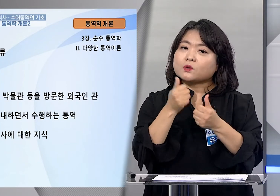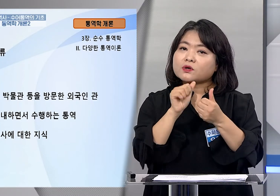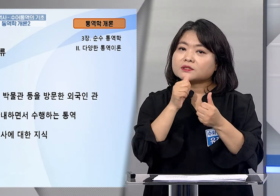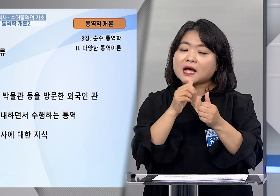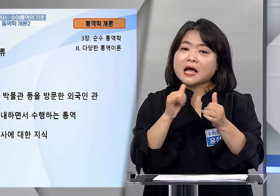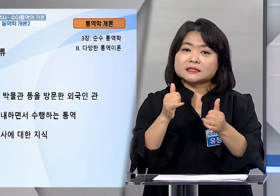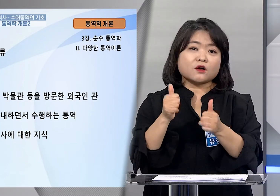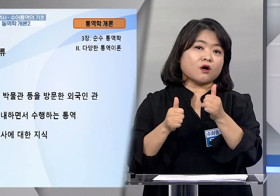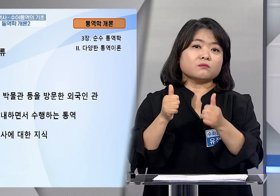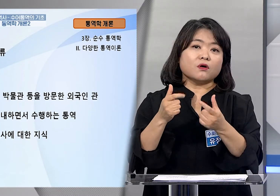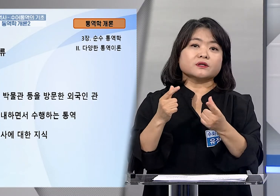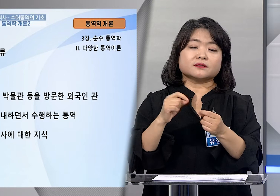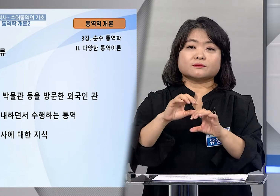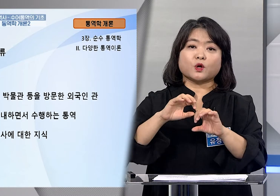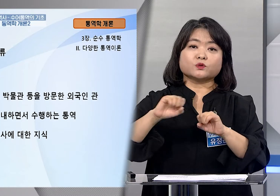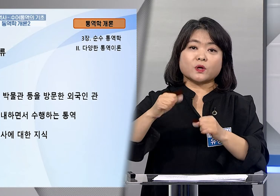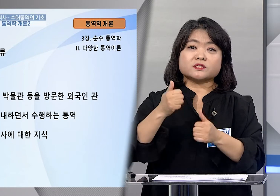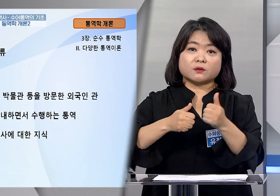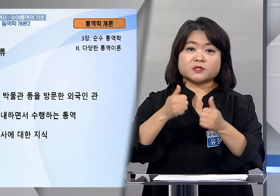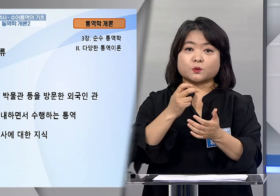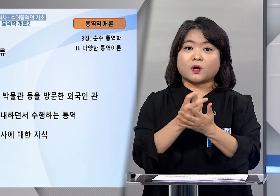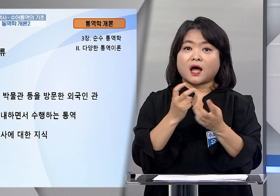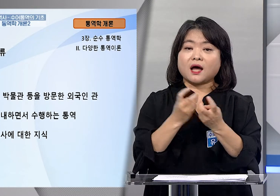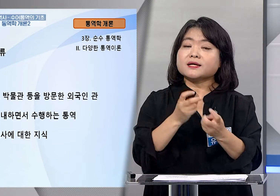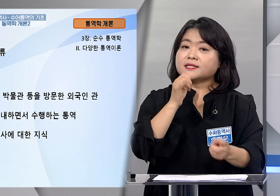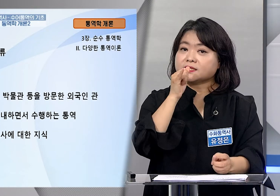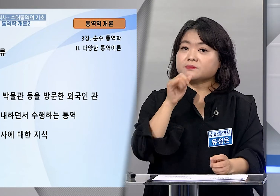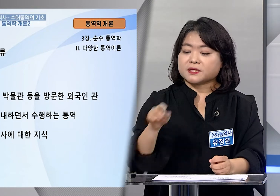통역사 시험, 뭐 이런 별도의 시험 제도가 있습니다.